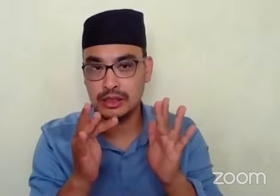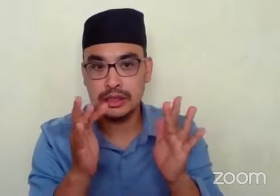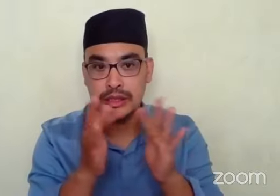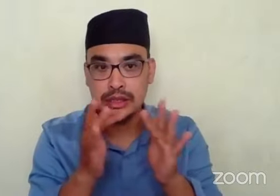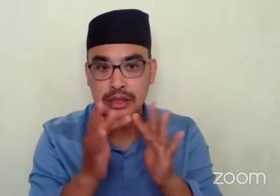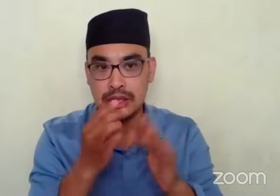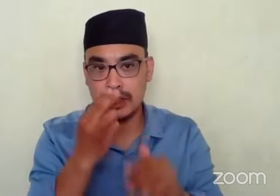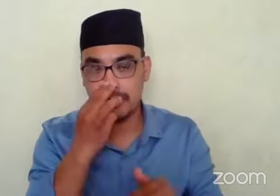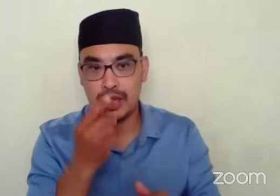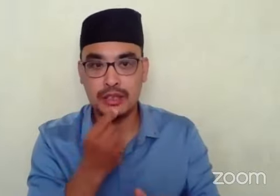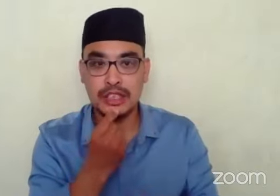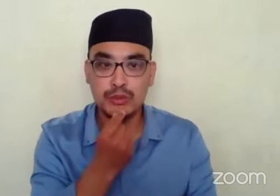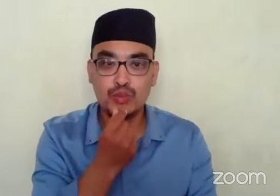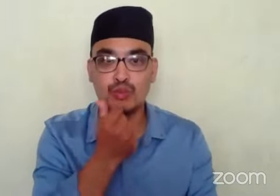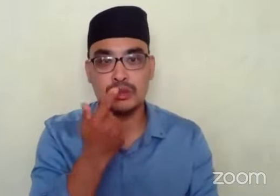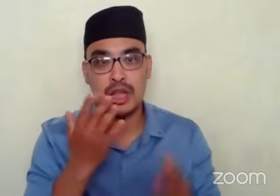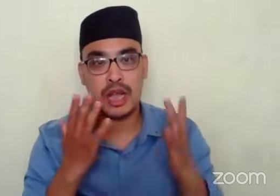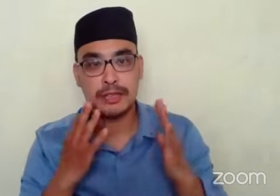कुरा